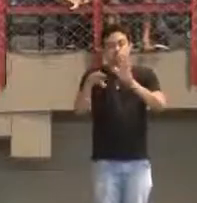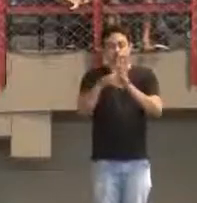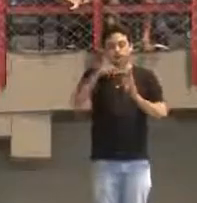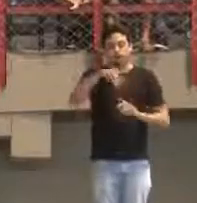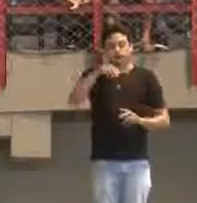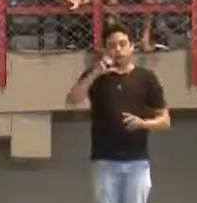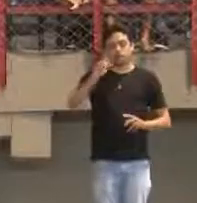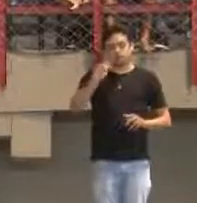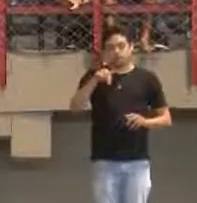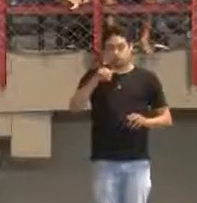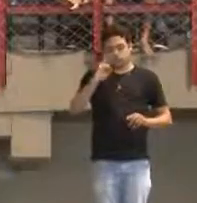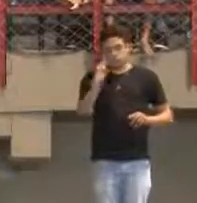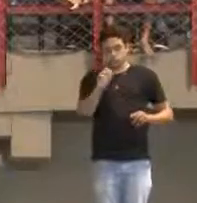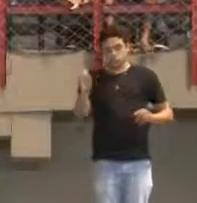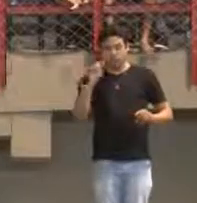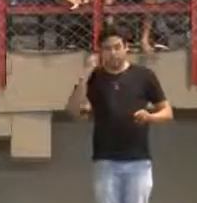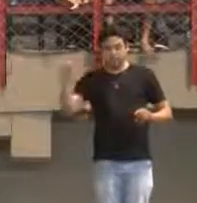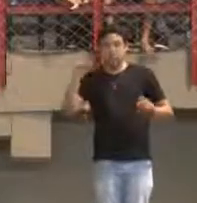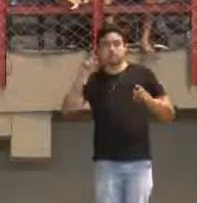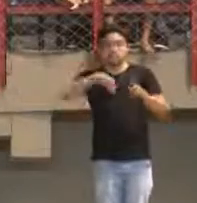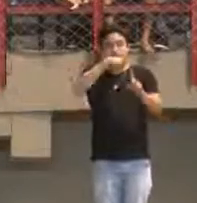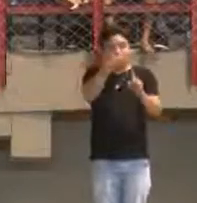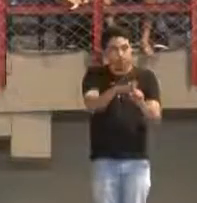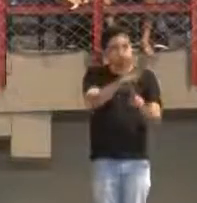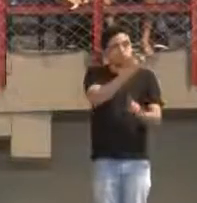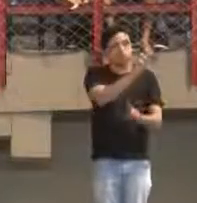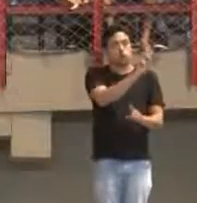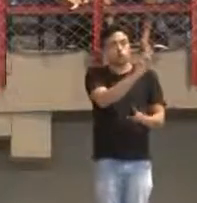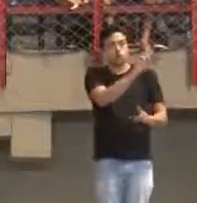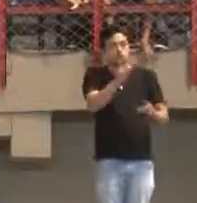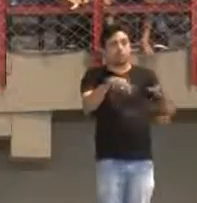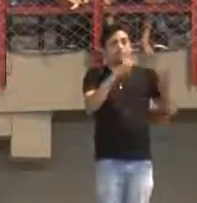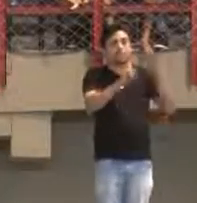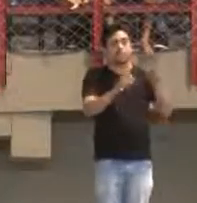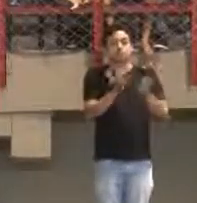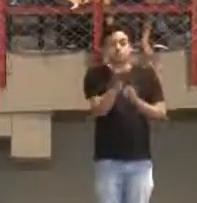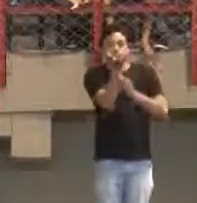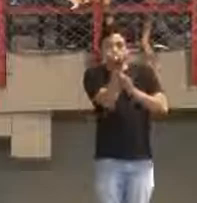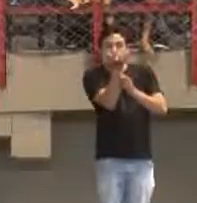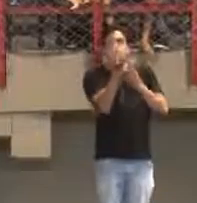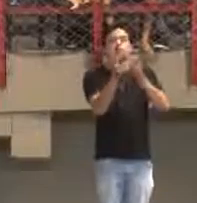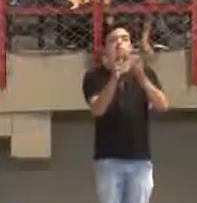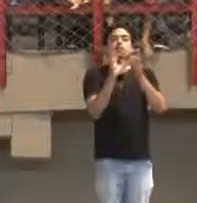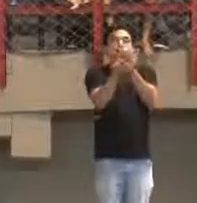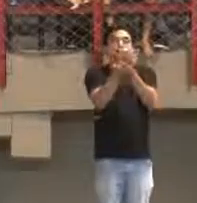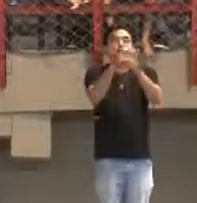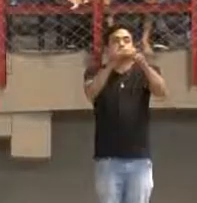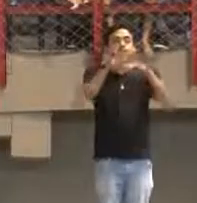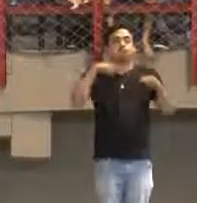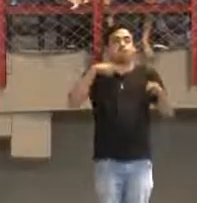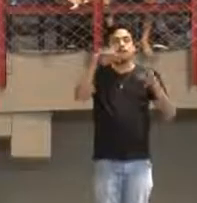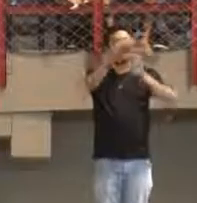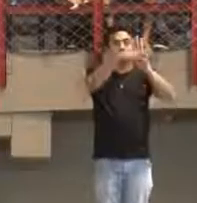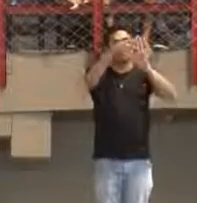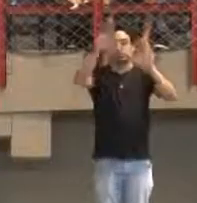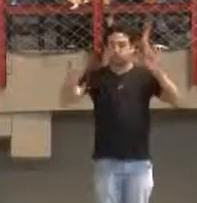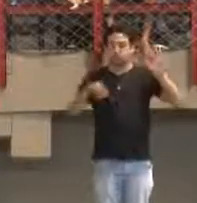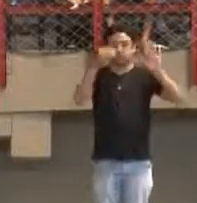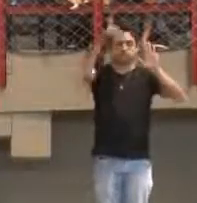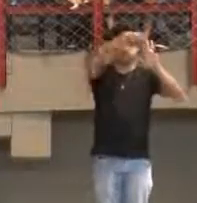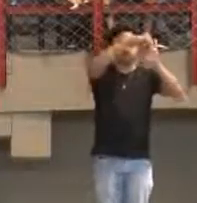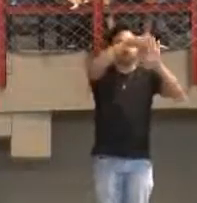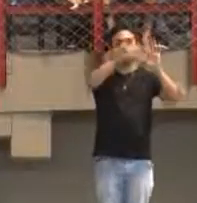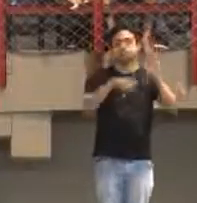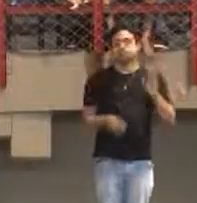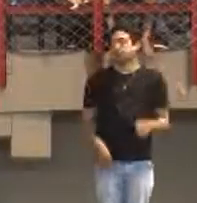já fala de Horácio e ainda fala de Hamlet que é de William Shakespeare então o nome é intertextualidade beleza